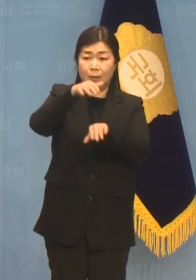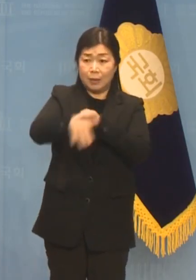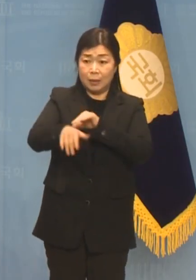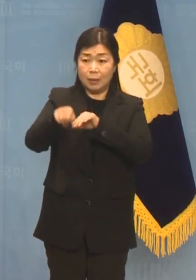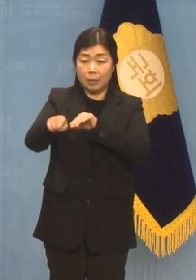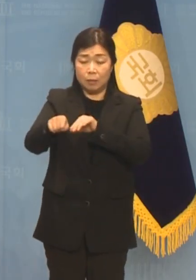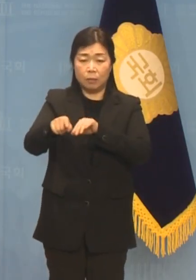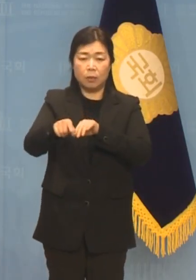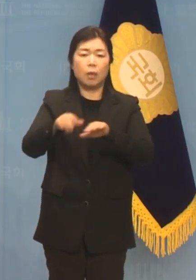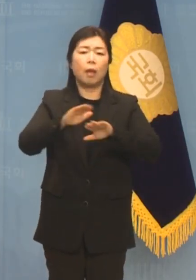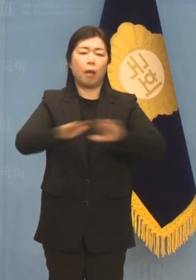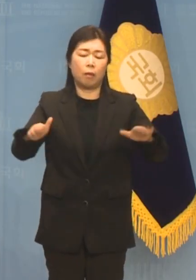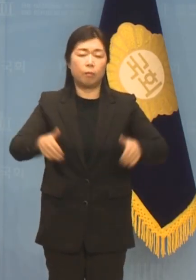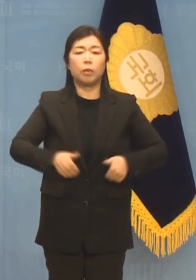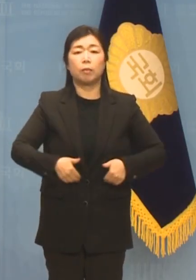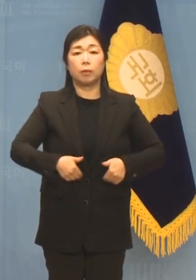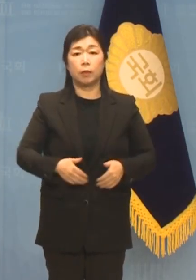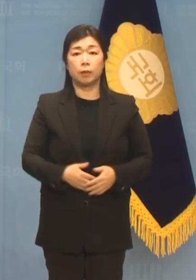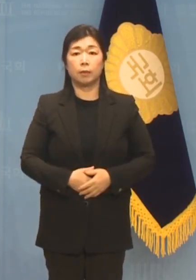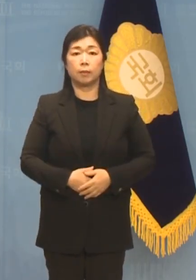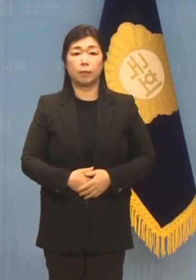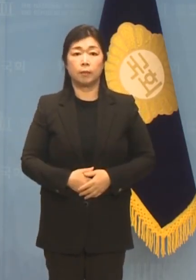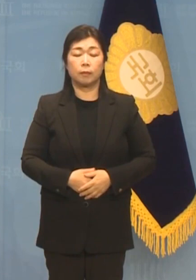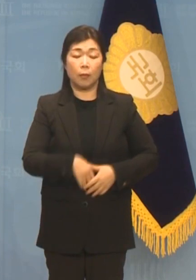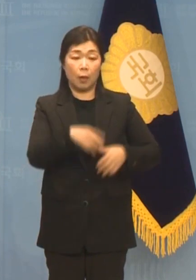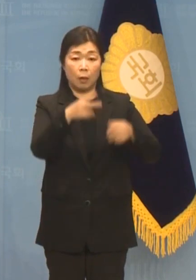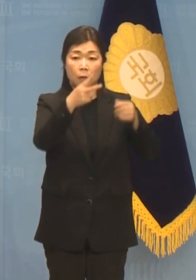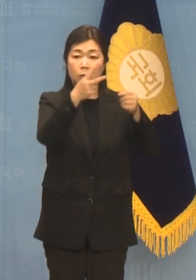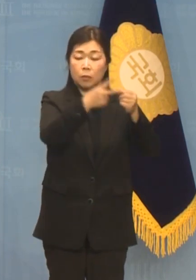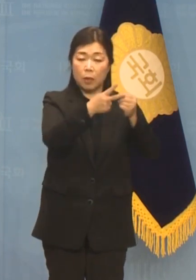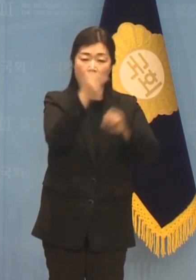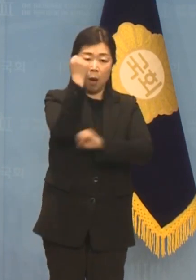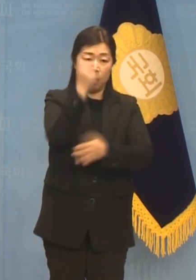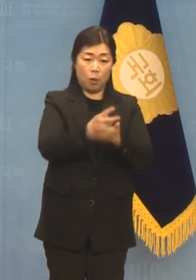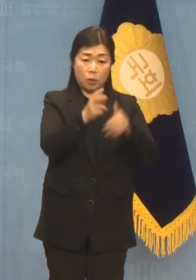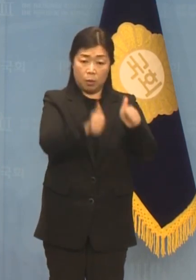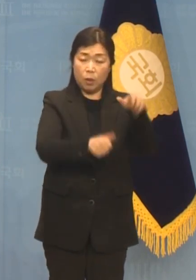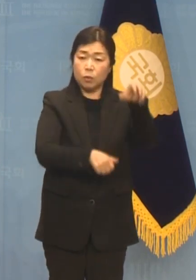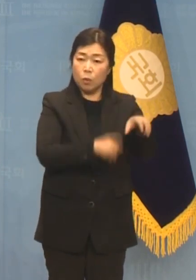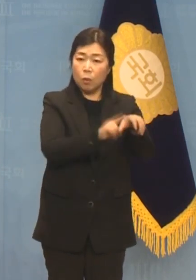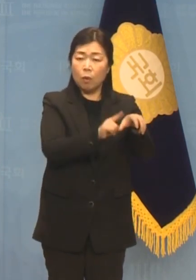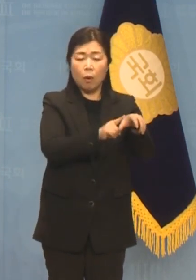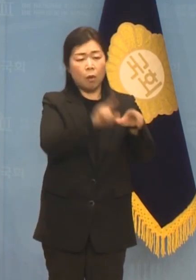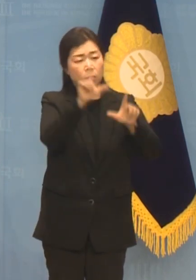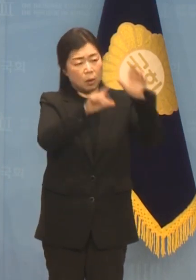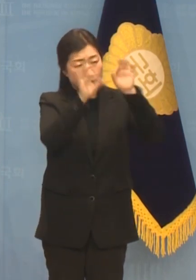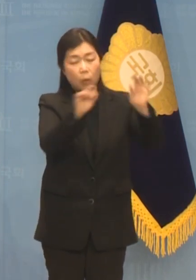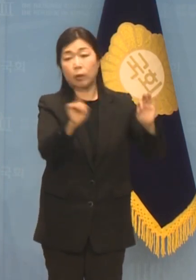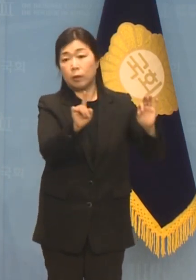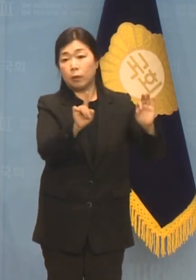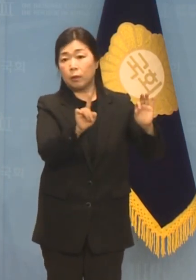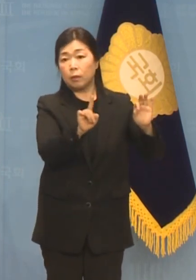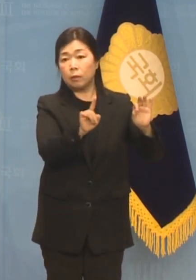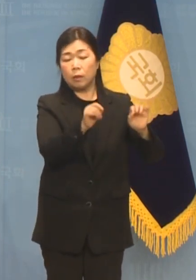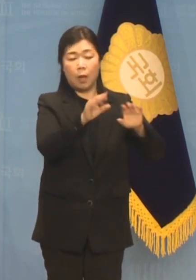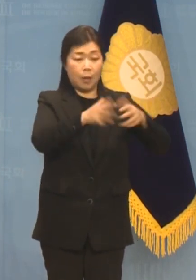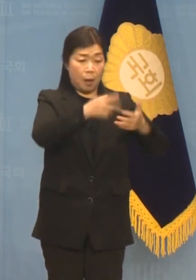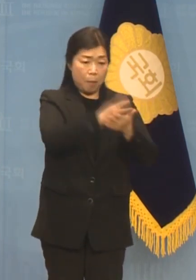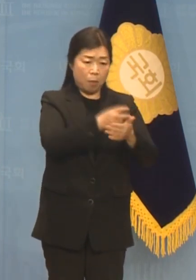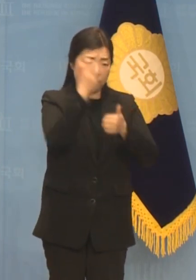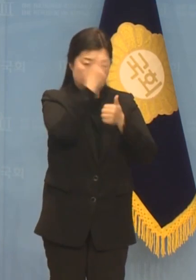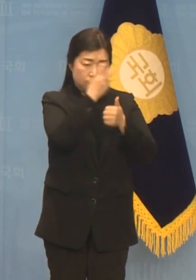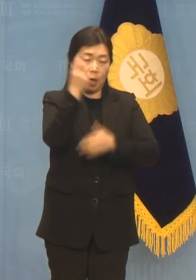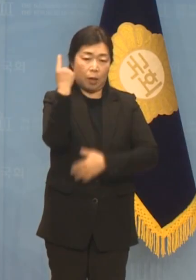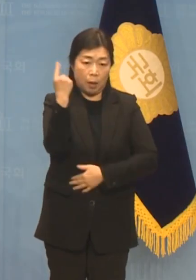구조를 해소해야 합니다. 둘째, 헌법재판소는 어떻습니까? 헌법 수호라는